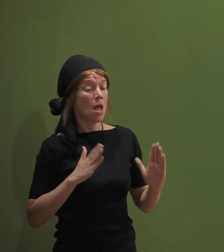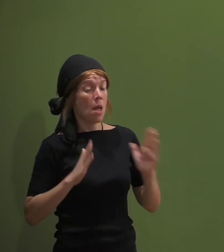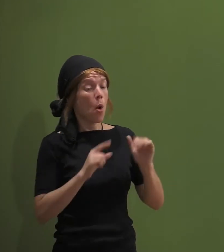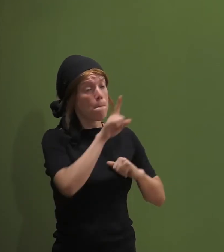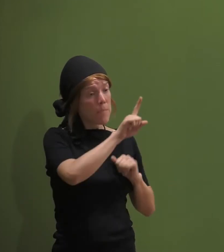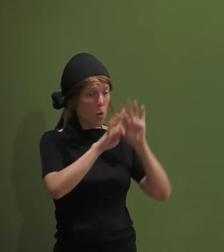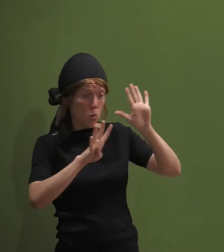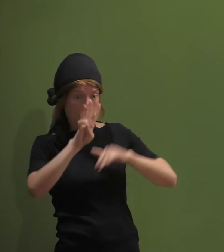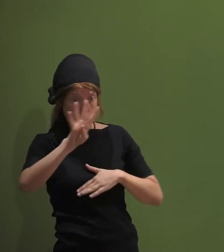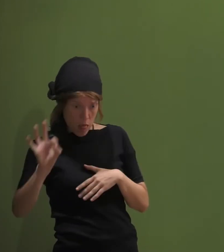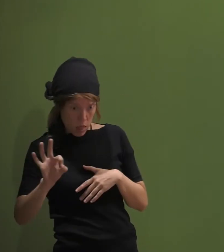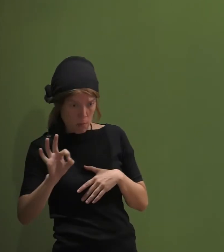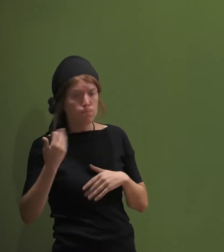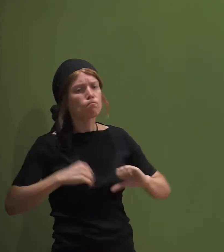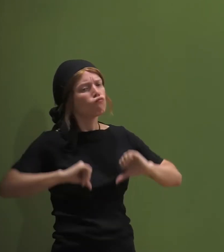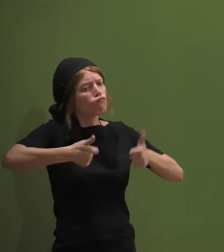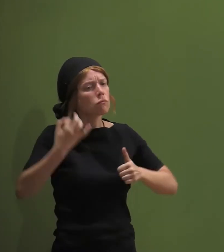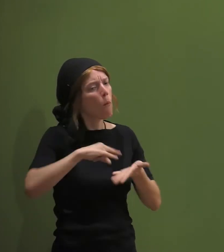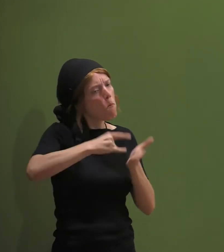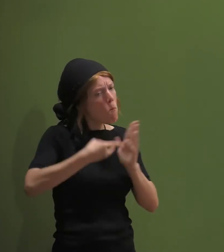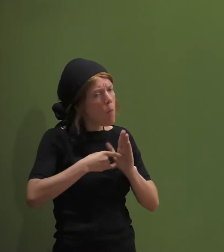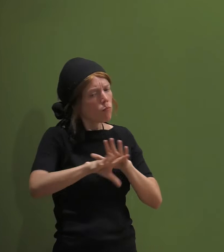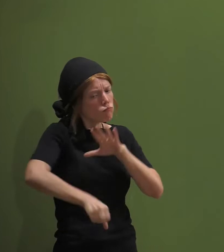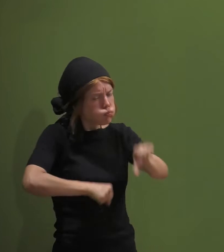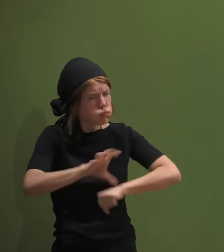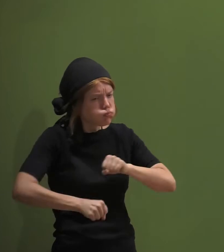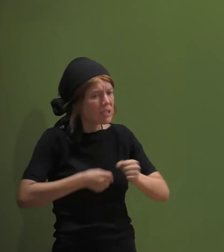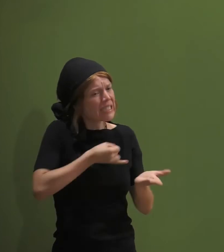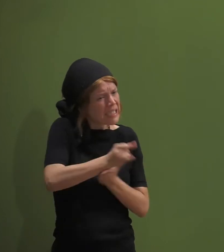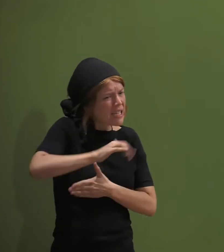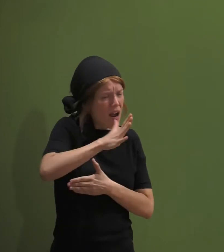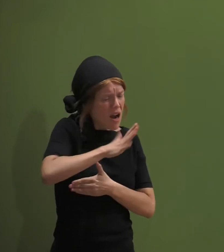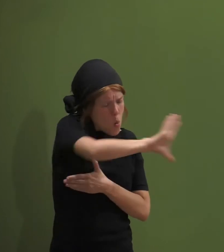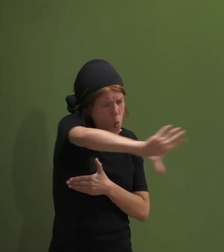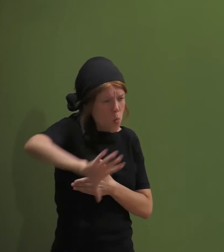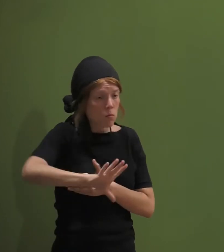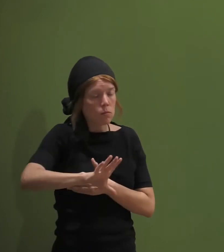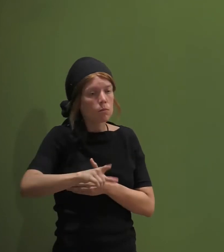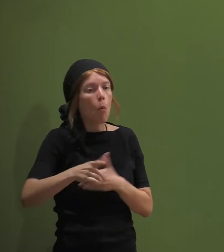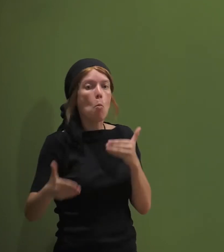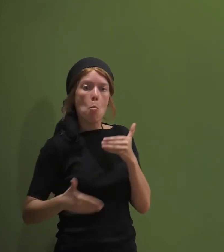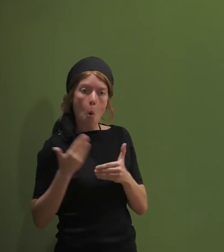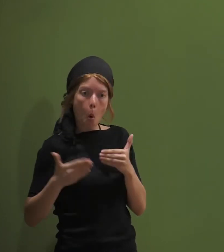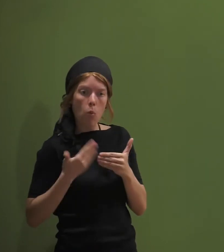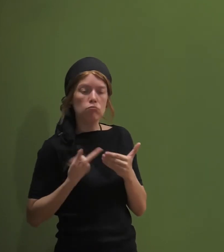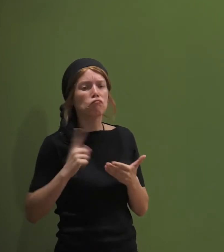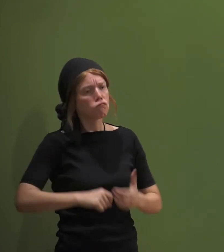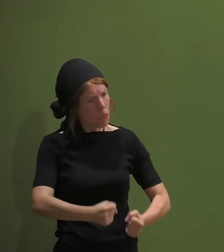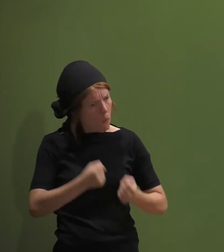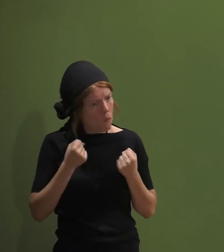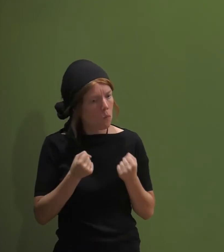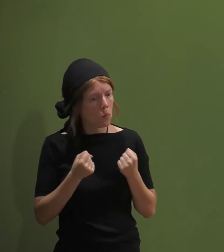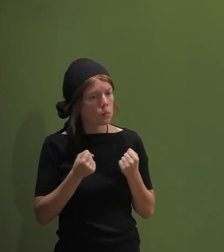de 1940 cuando, con la puesta en marcha de los planes de colonización y regadío, podemos hablar con rotundidad de una modernización y una